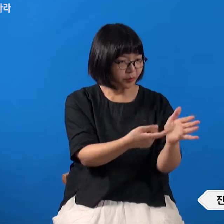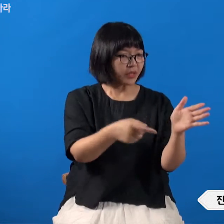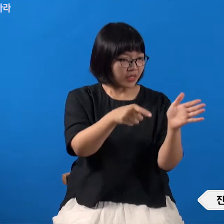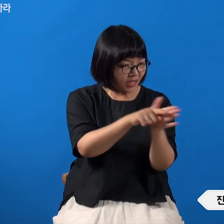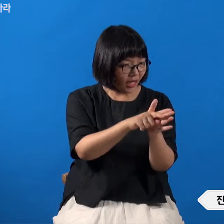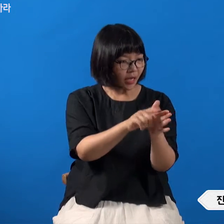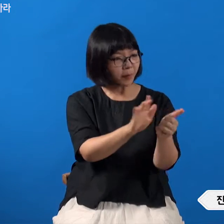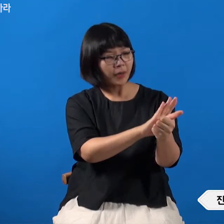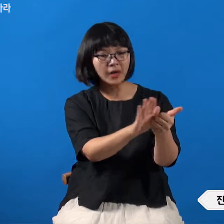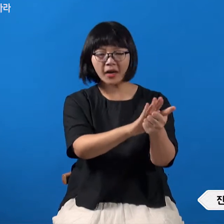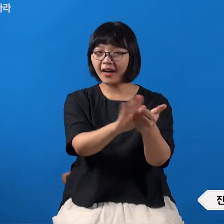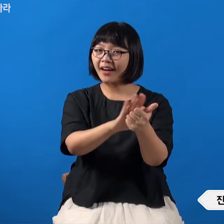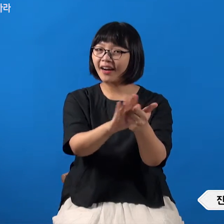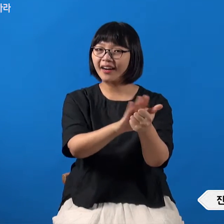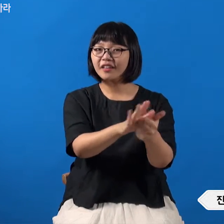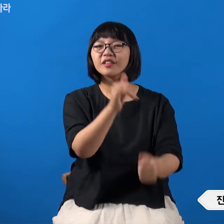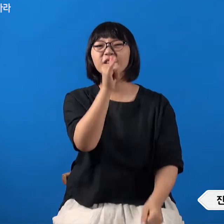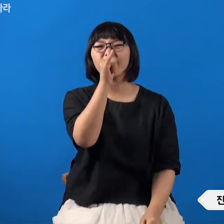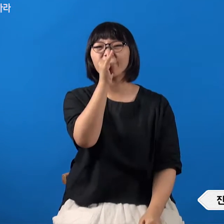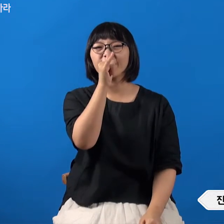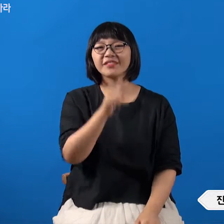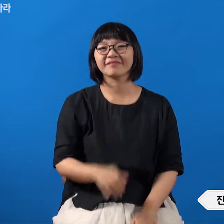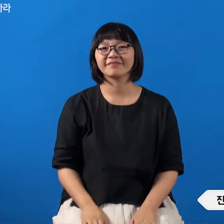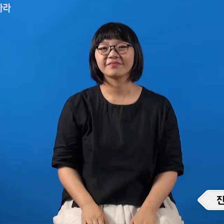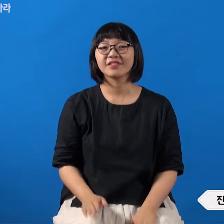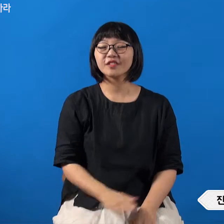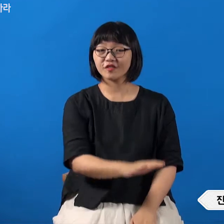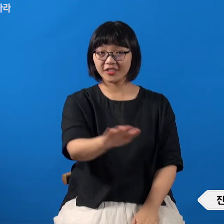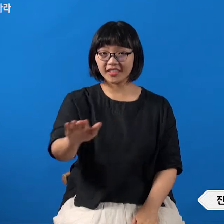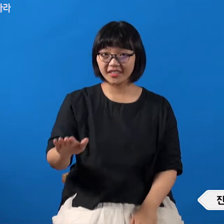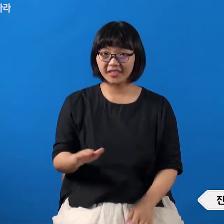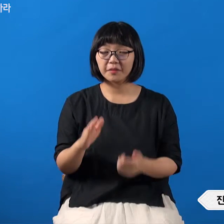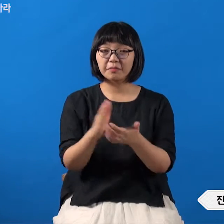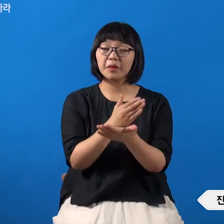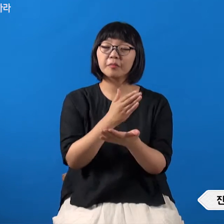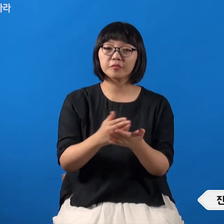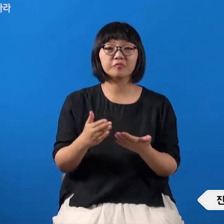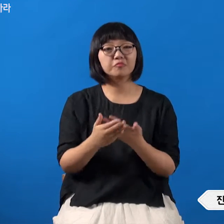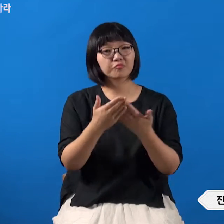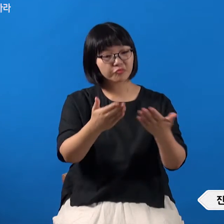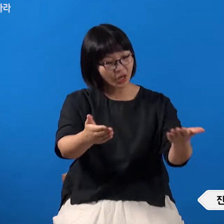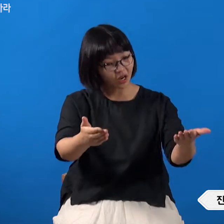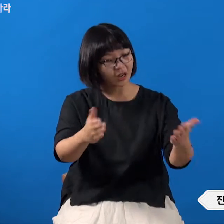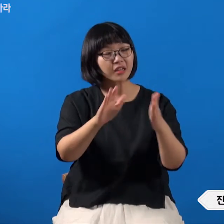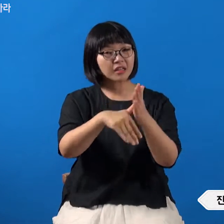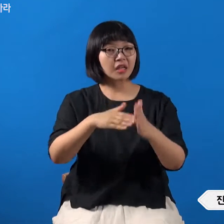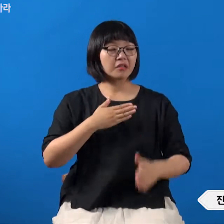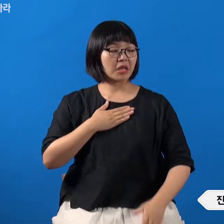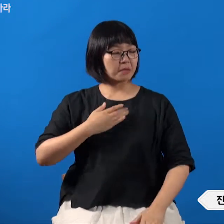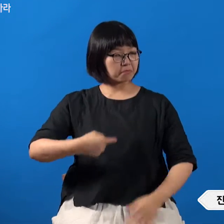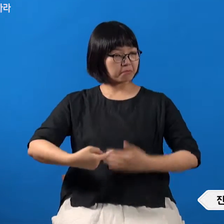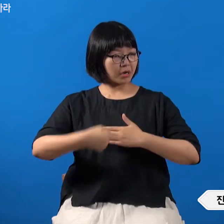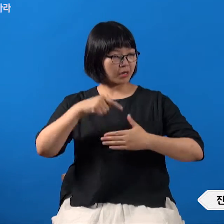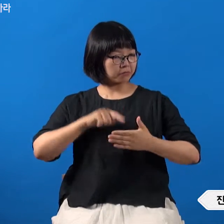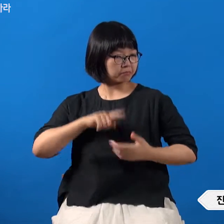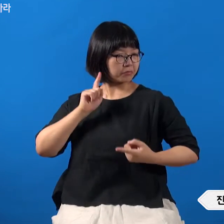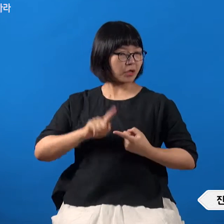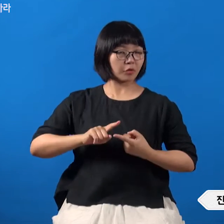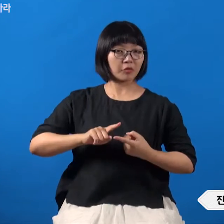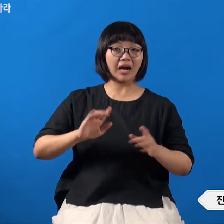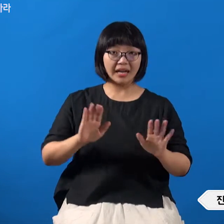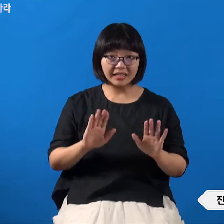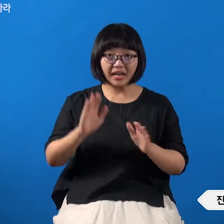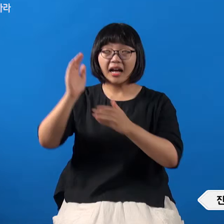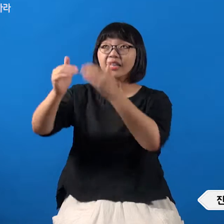오늘 성경은 우리의 베품에는 바로 하나님의 마음이 있다라고